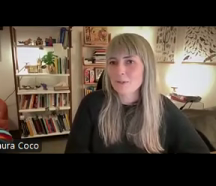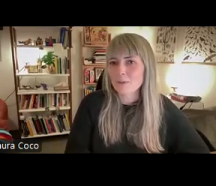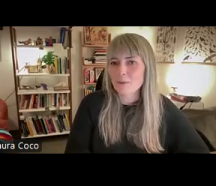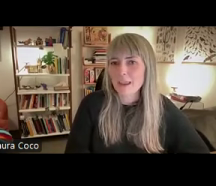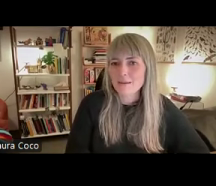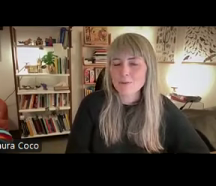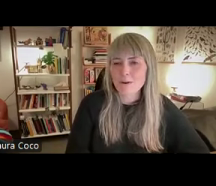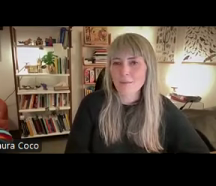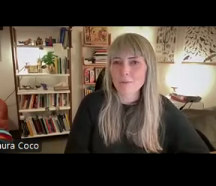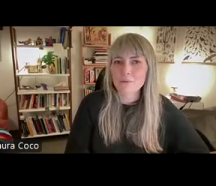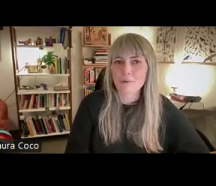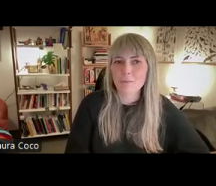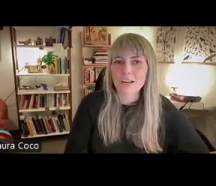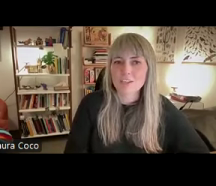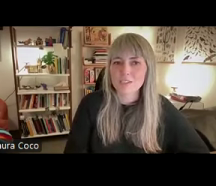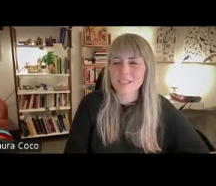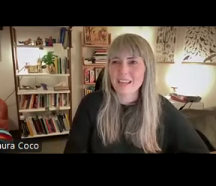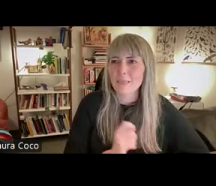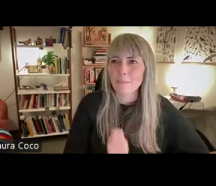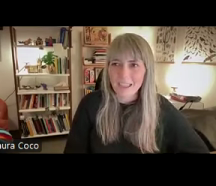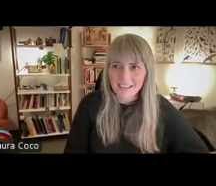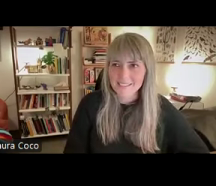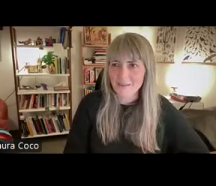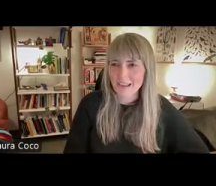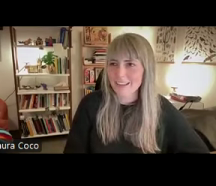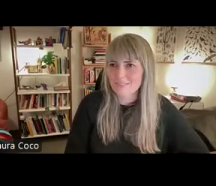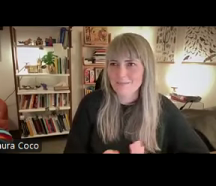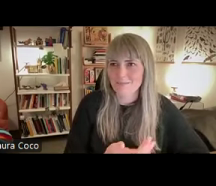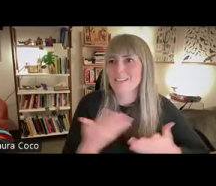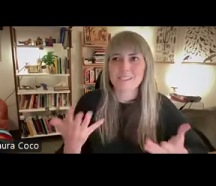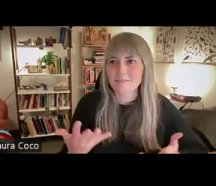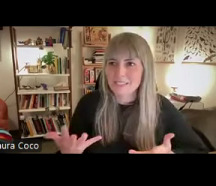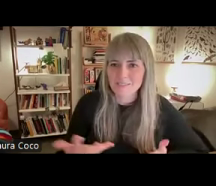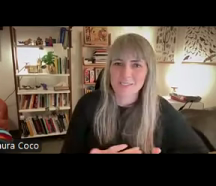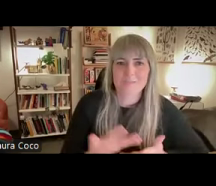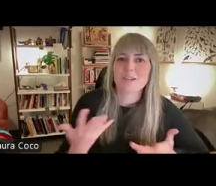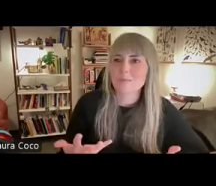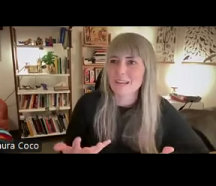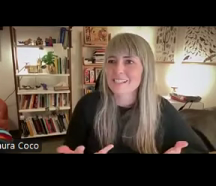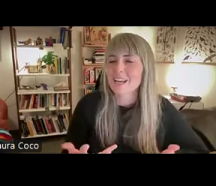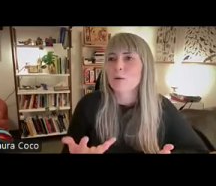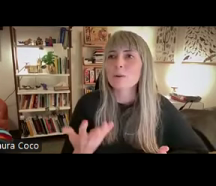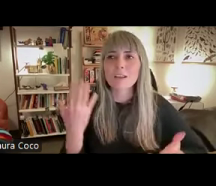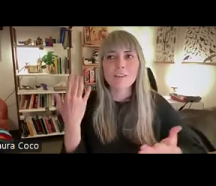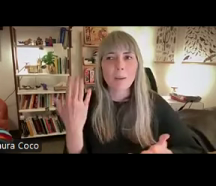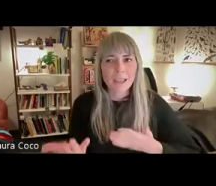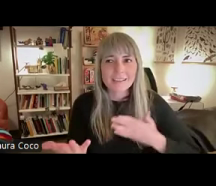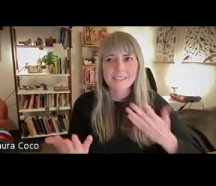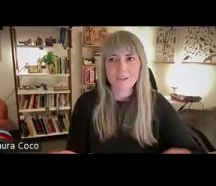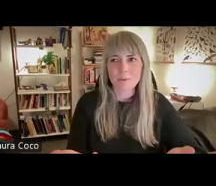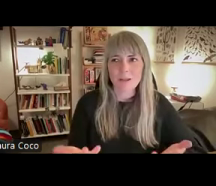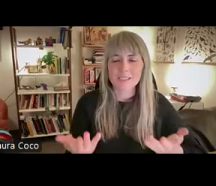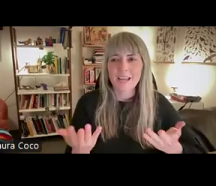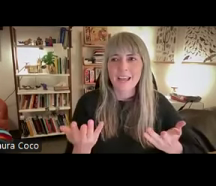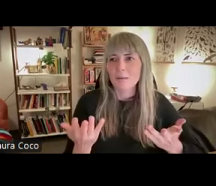más people apropiada who came culturalmente to para our ellos. booth were more Las personas interested que in the vinieron a pens that we nuestras had. They cabinas liked estaban más fancy pens. We had interesados special en los pens. We were lapiceros que en giving out lugar de